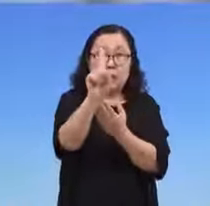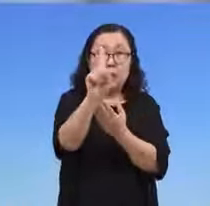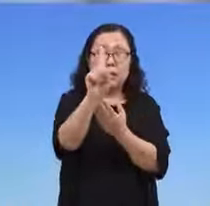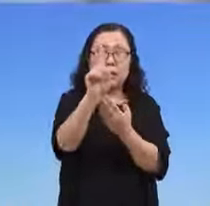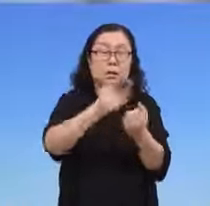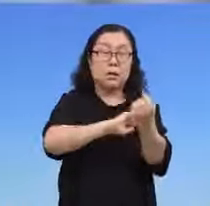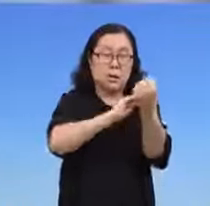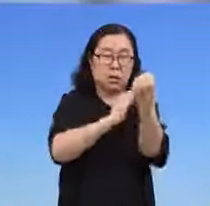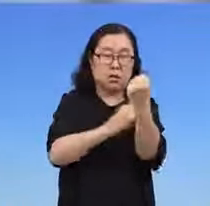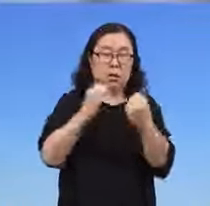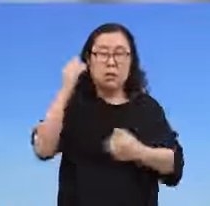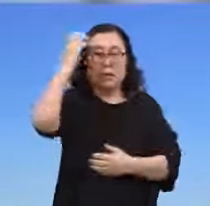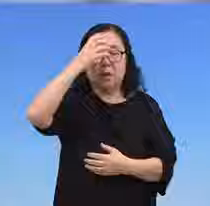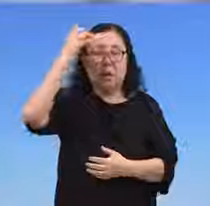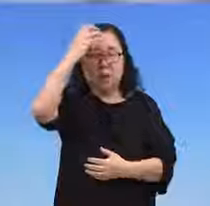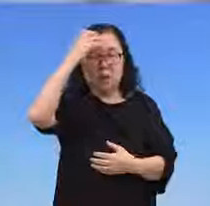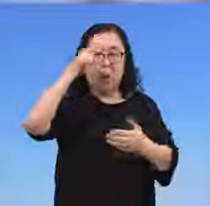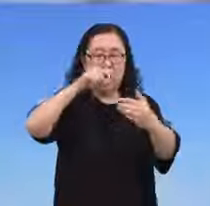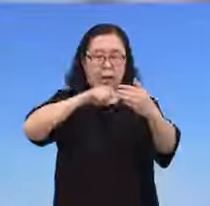일어난다고 한다면,